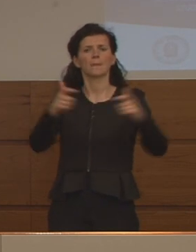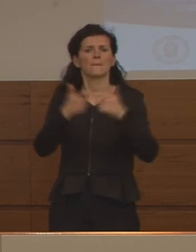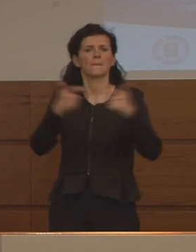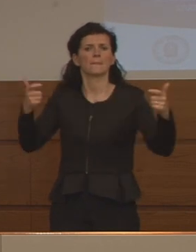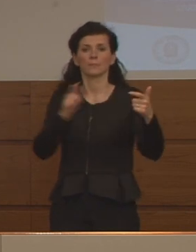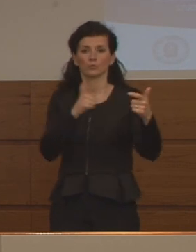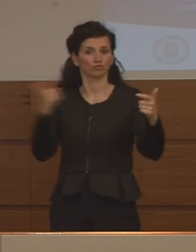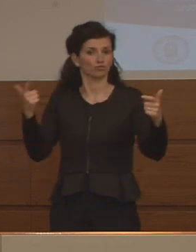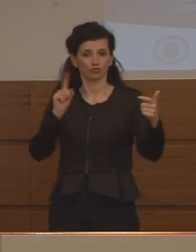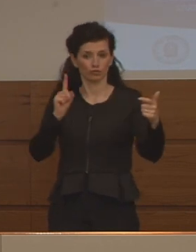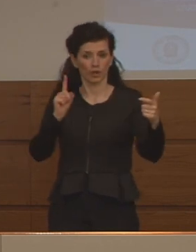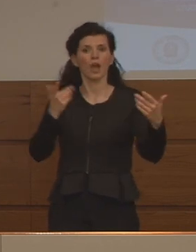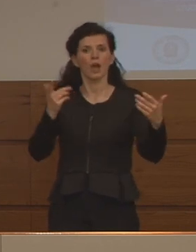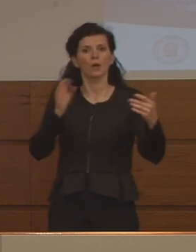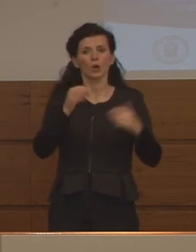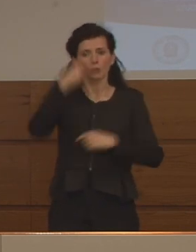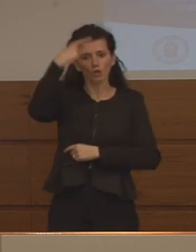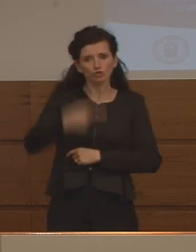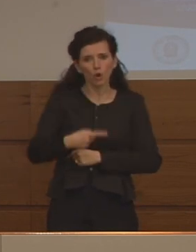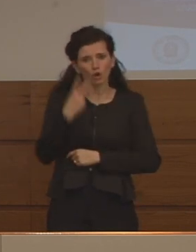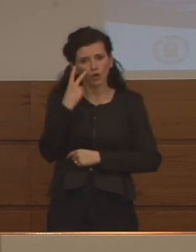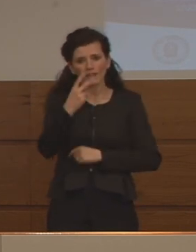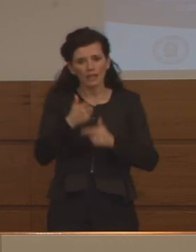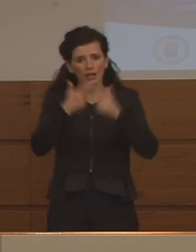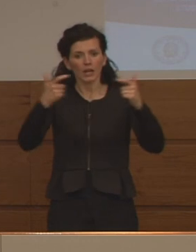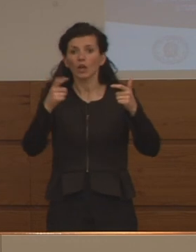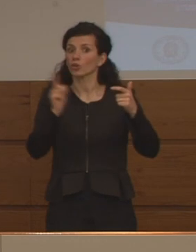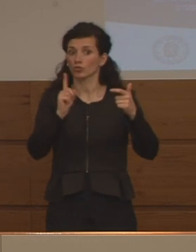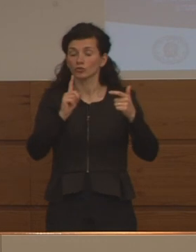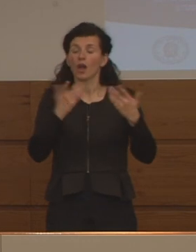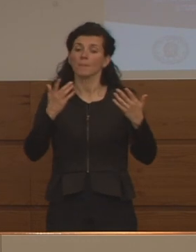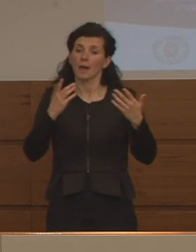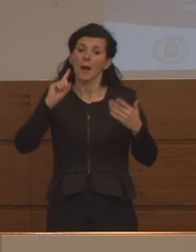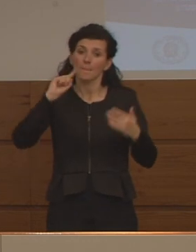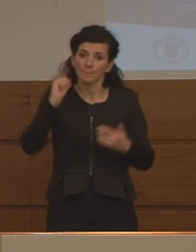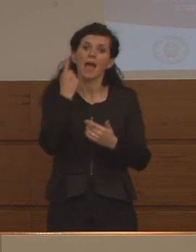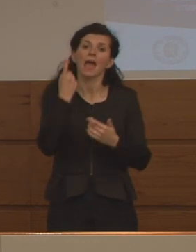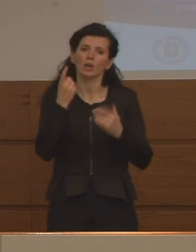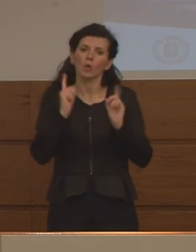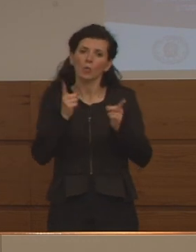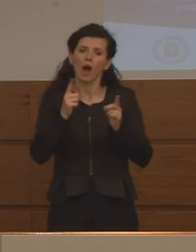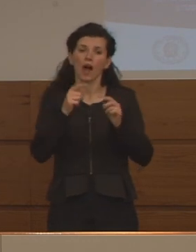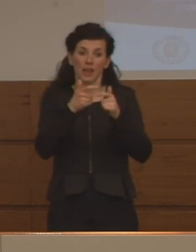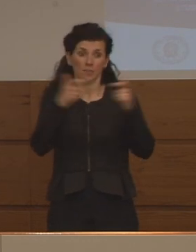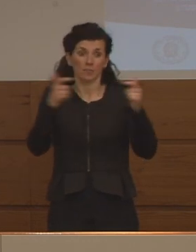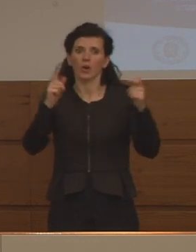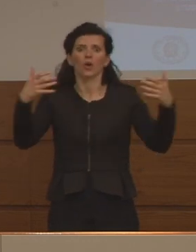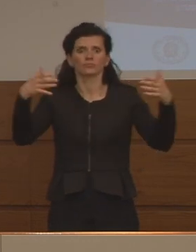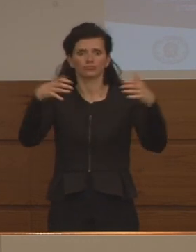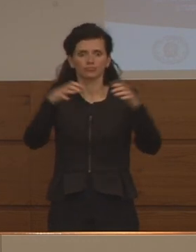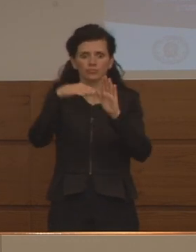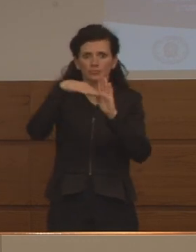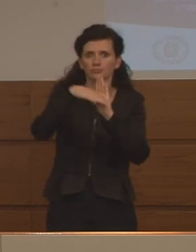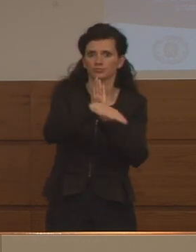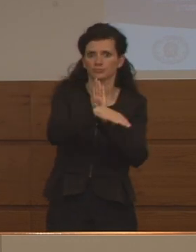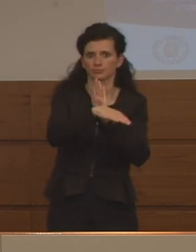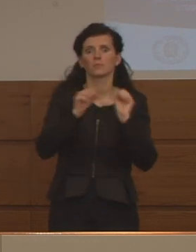incremento giornaliero ma al meglio declina e anche qui forse vale la pena